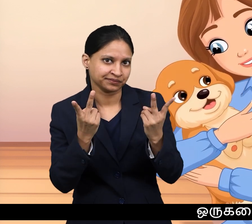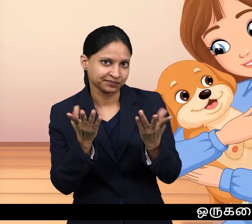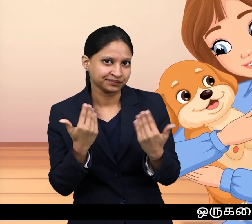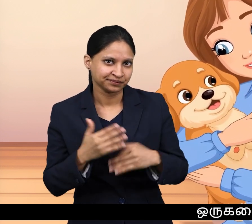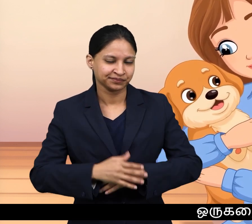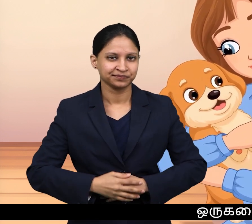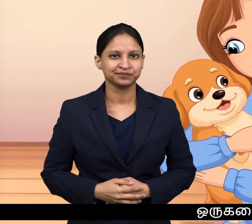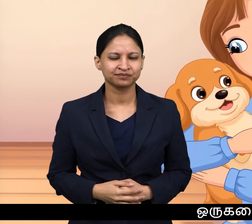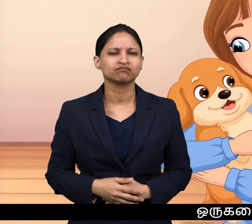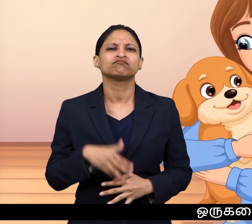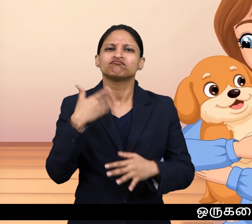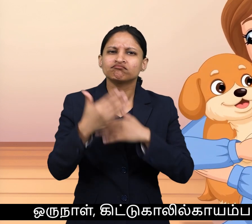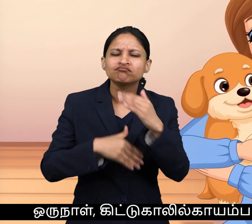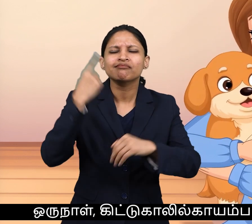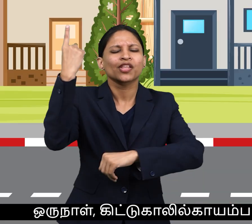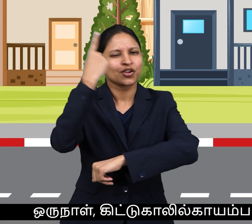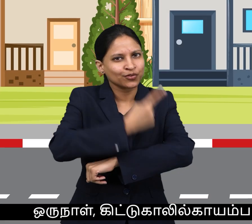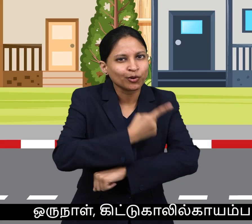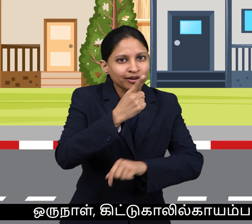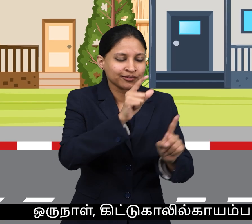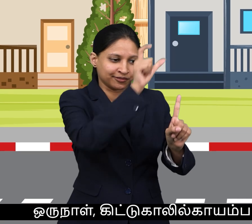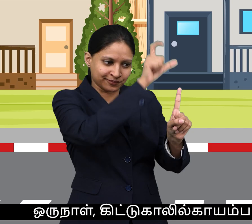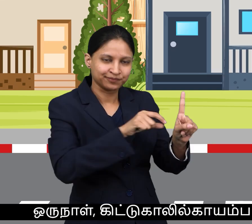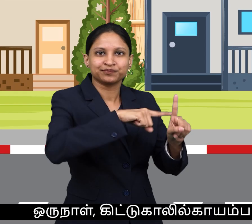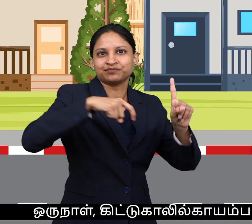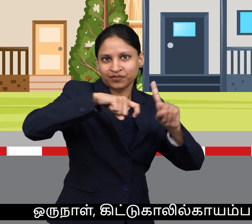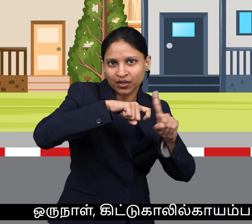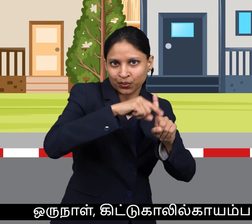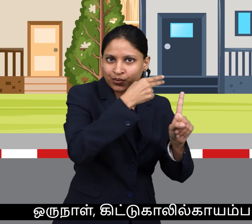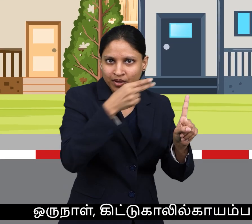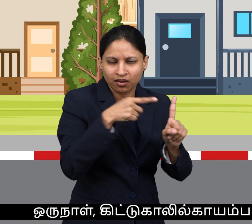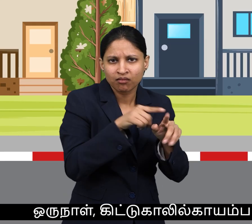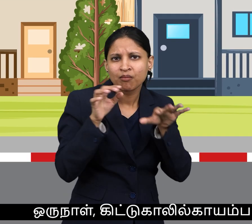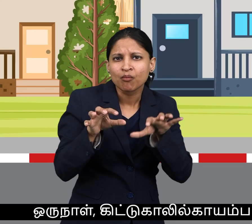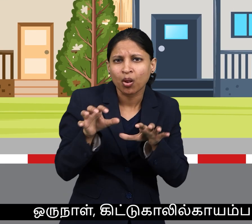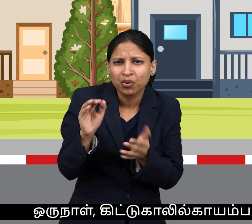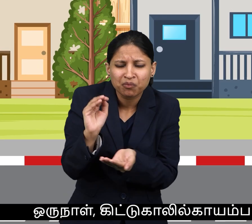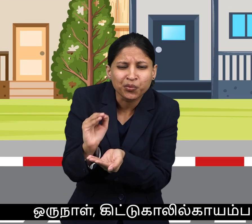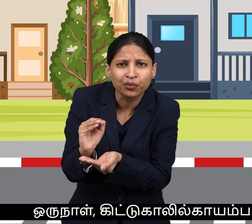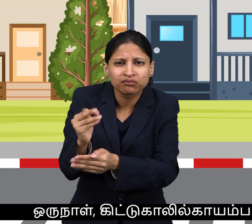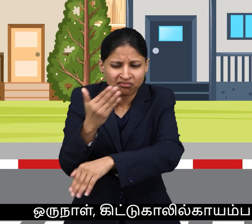கேட்போமா? ஒரு நாள் கிட்டு காலில் காயம்பட்ட ஒரு நாய்க்குட்டியை பார்த்தான்.